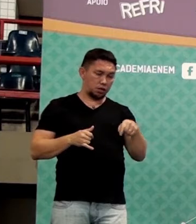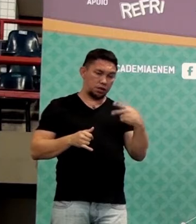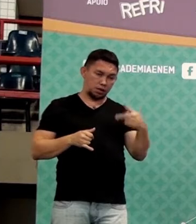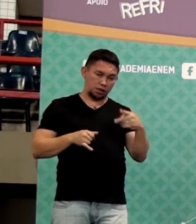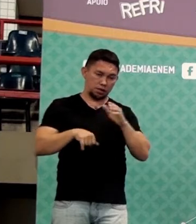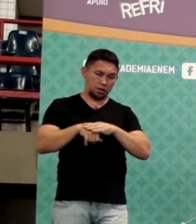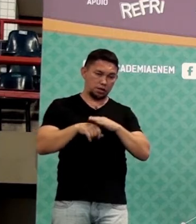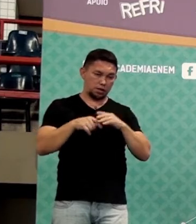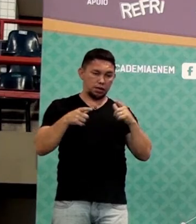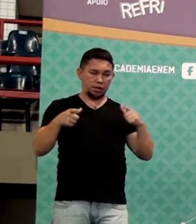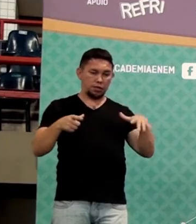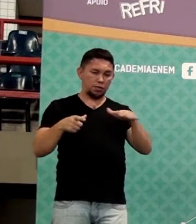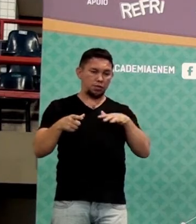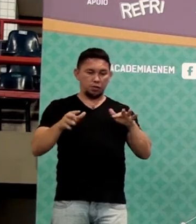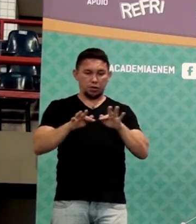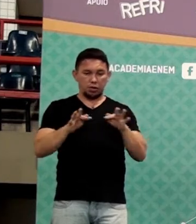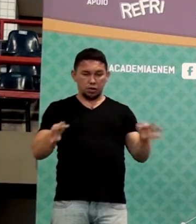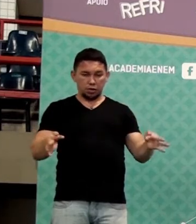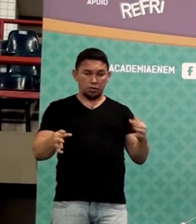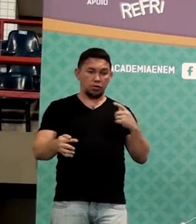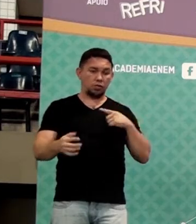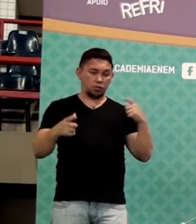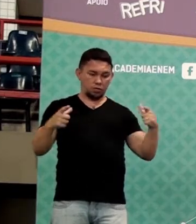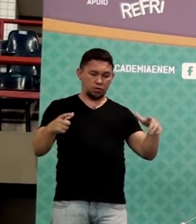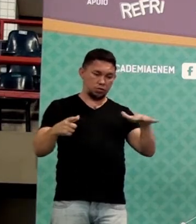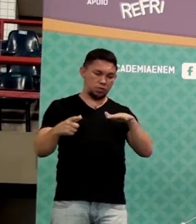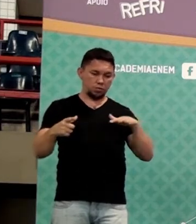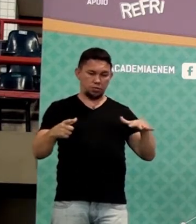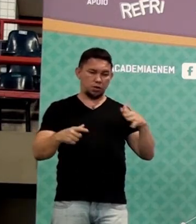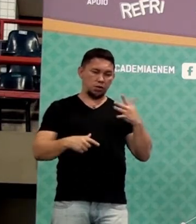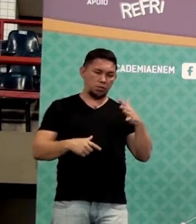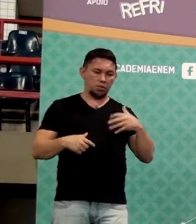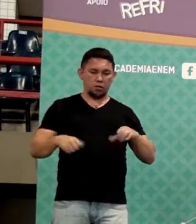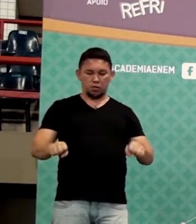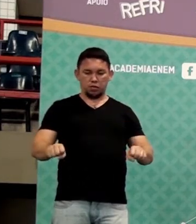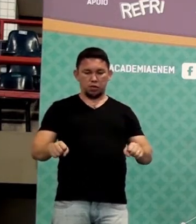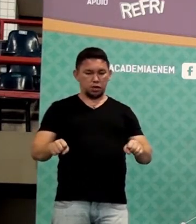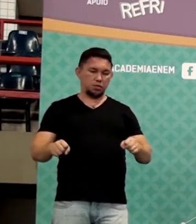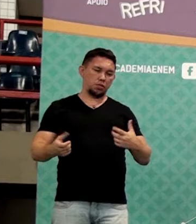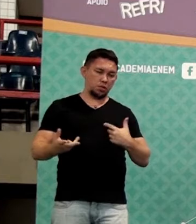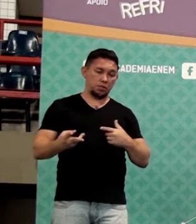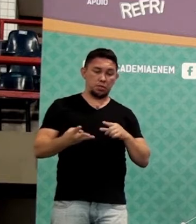bicicleta. Se é um nível um pouquinho melhor, vai de motoboy.